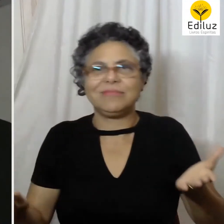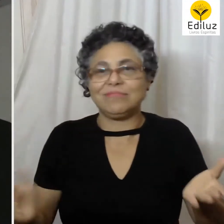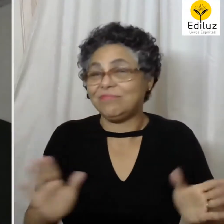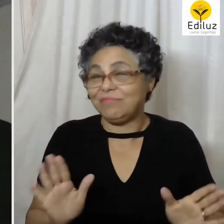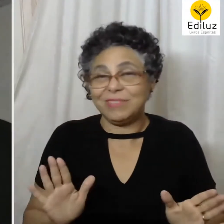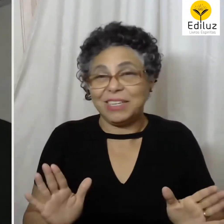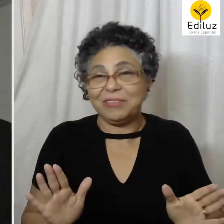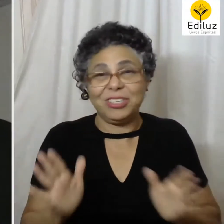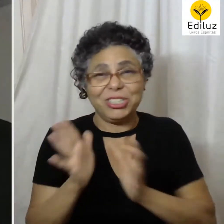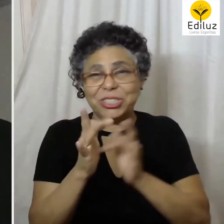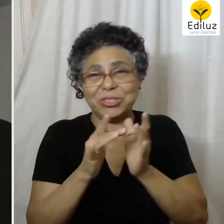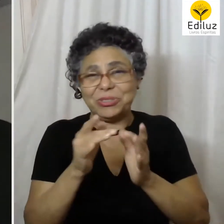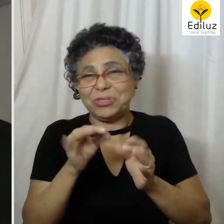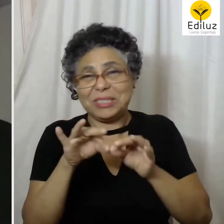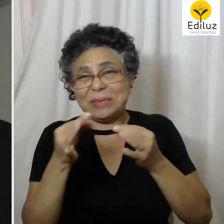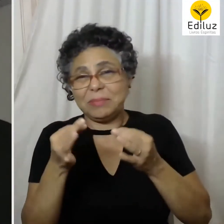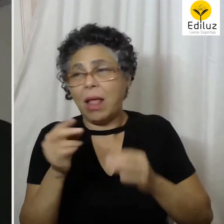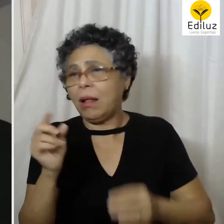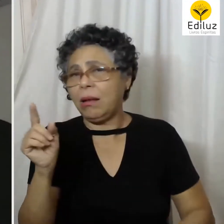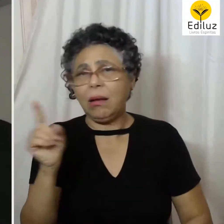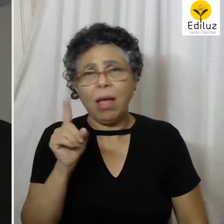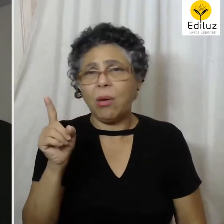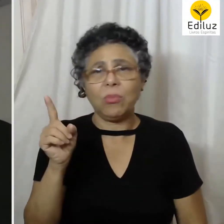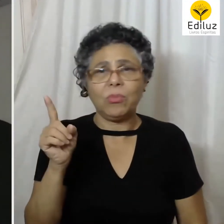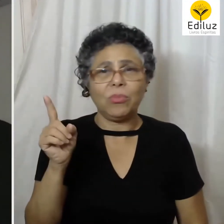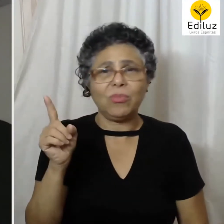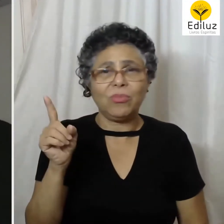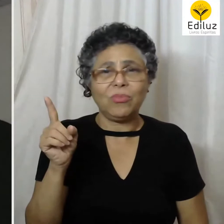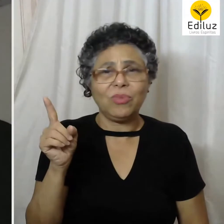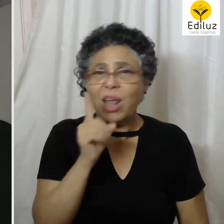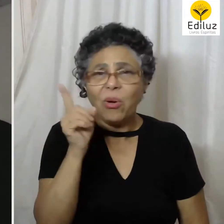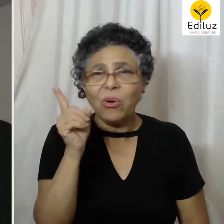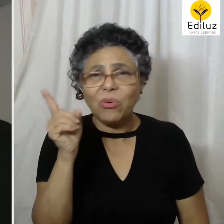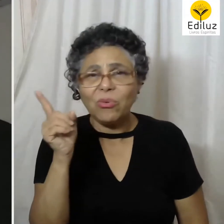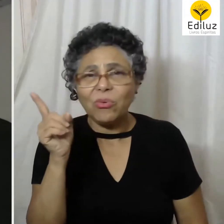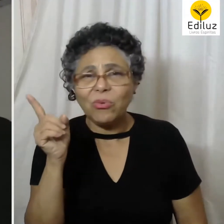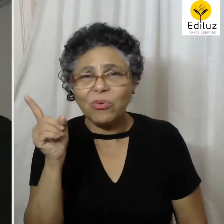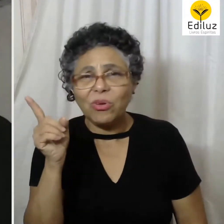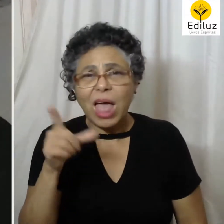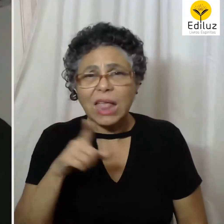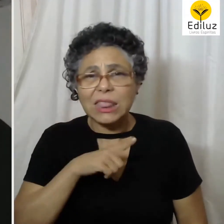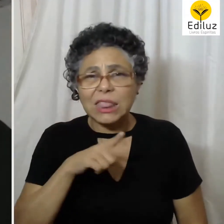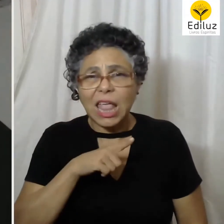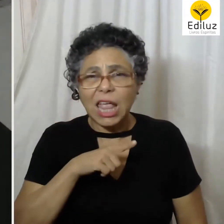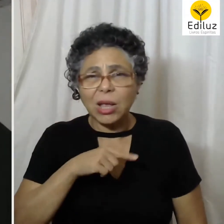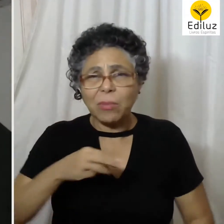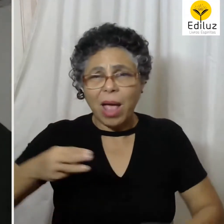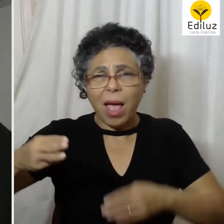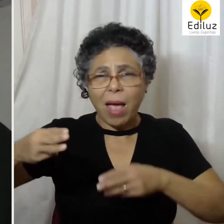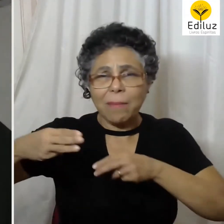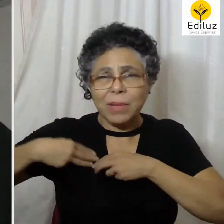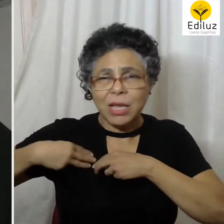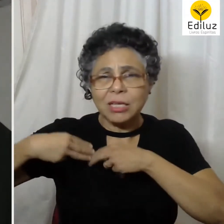E Jesus disse: não, não. Eu tenho uma missão